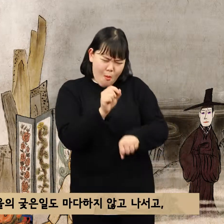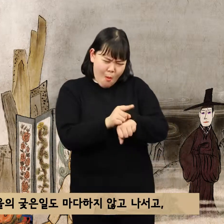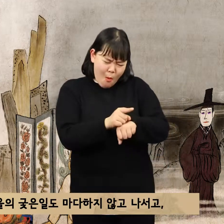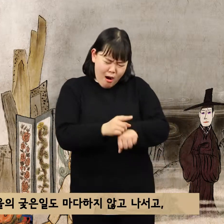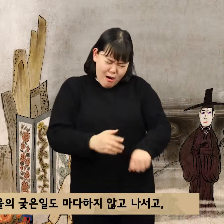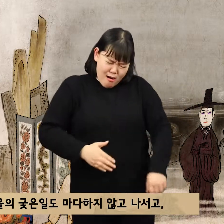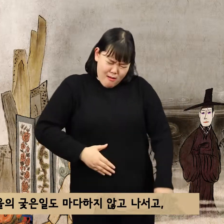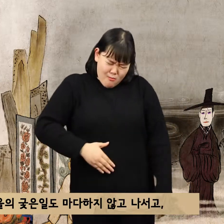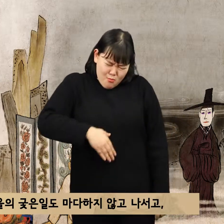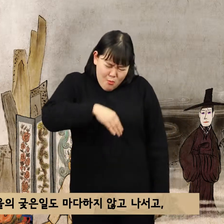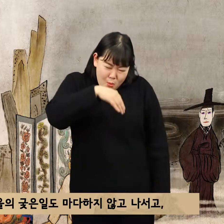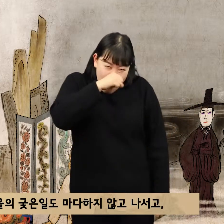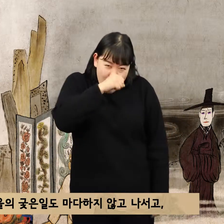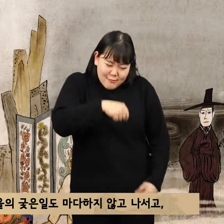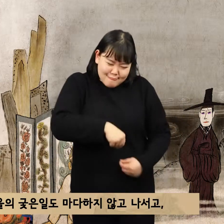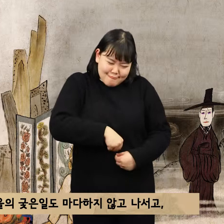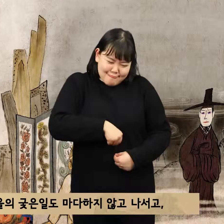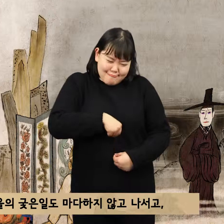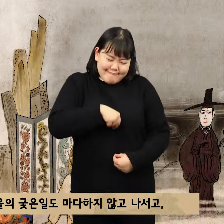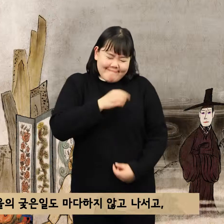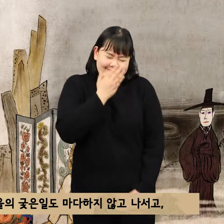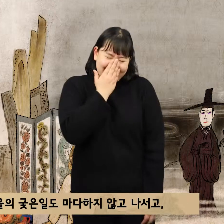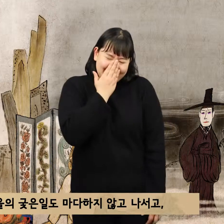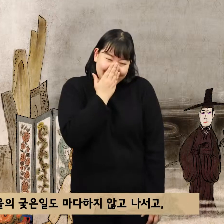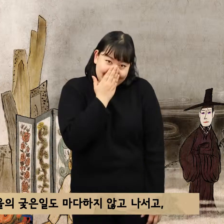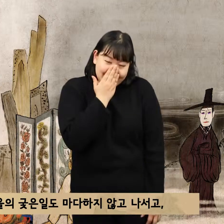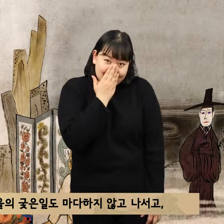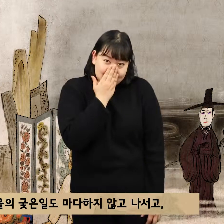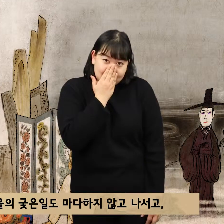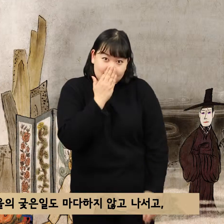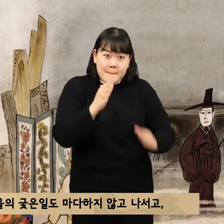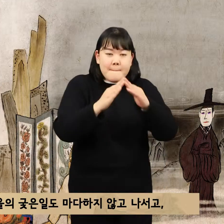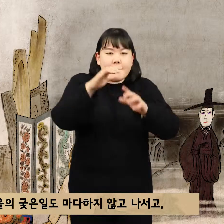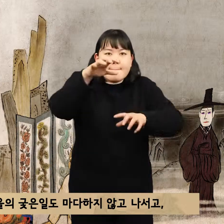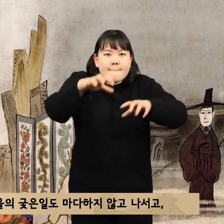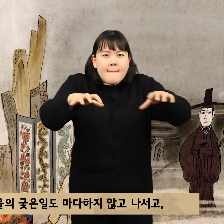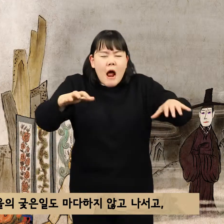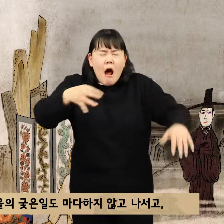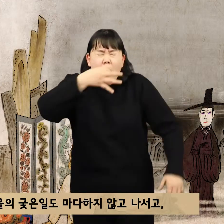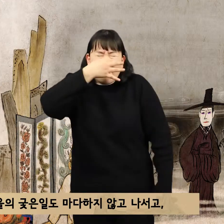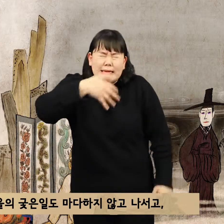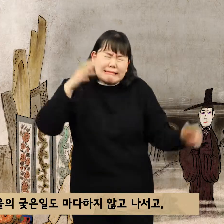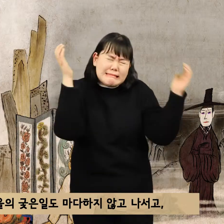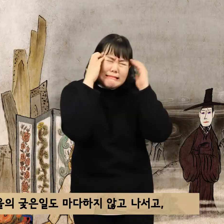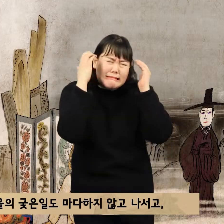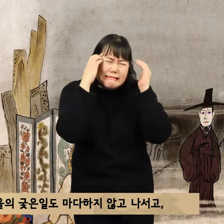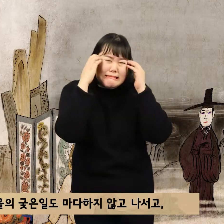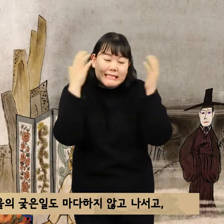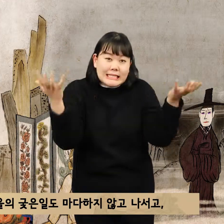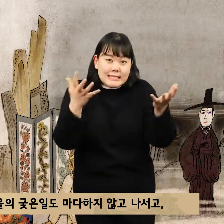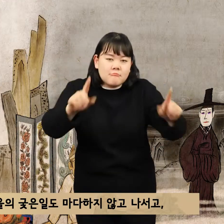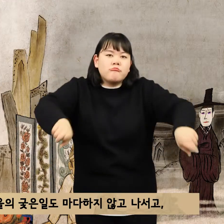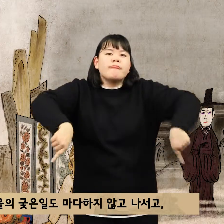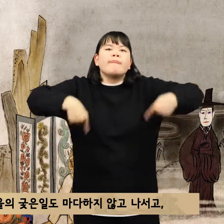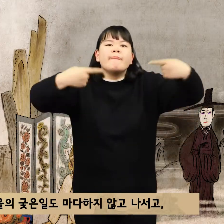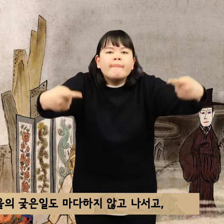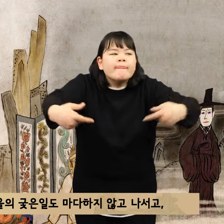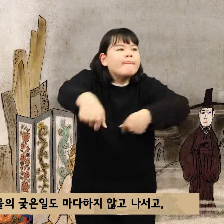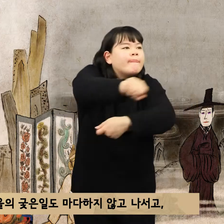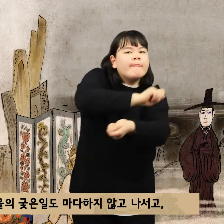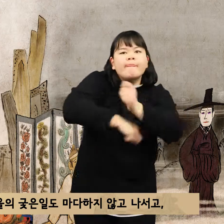덕진이는 어찌나 착한지 마을의 굳은 일도 마다하지 않고 나서고